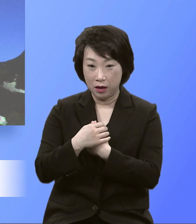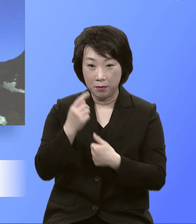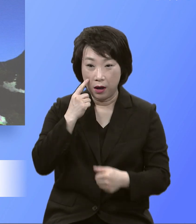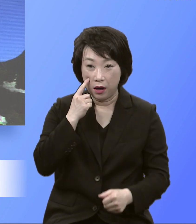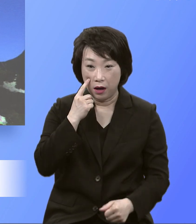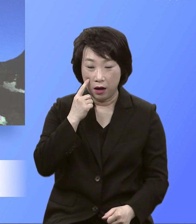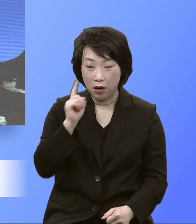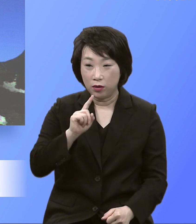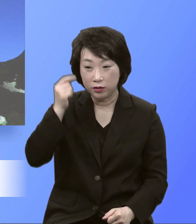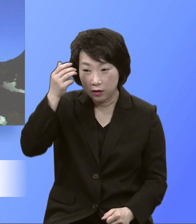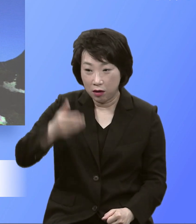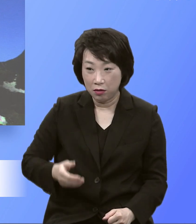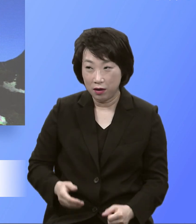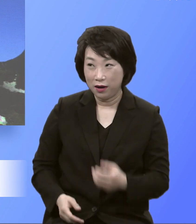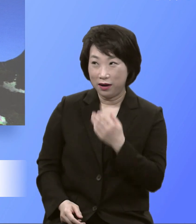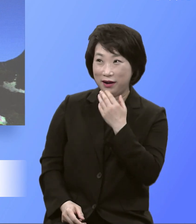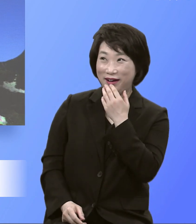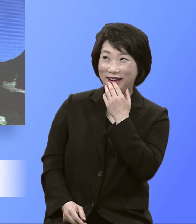해주면 안 돼?